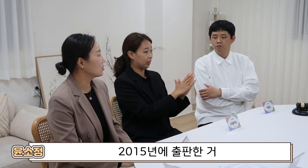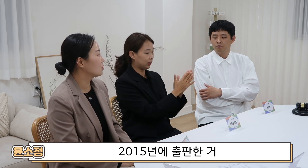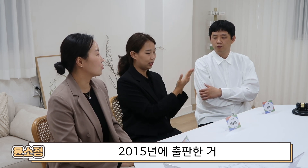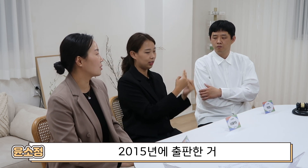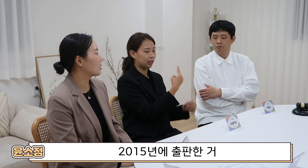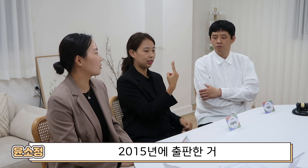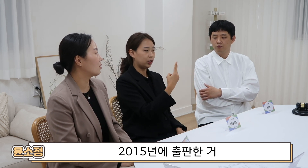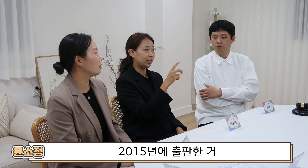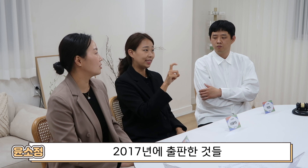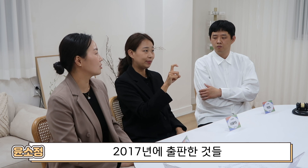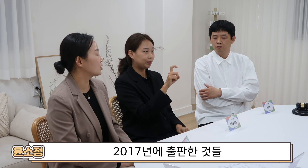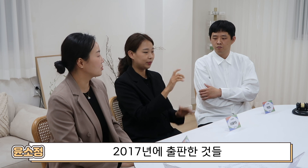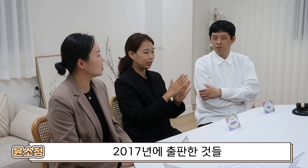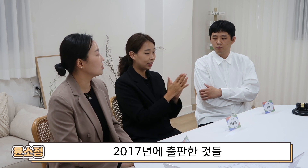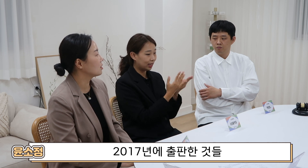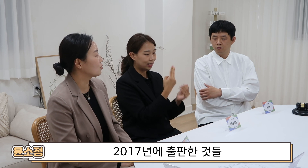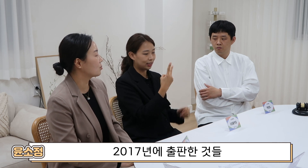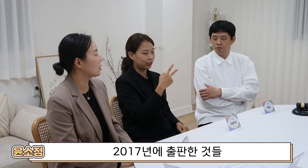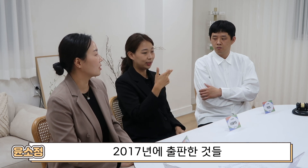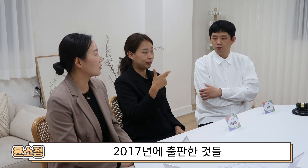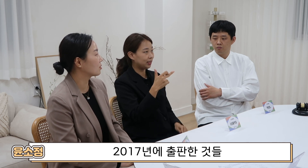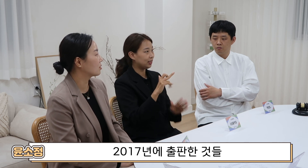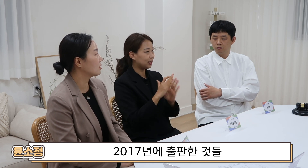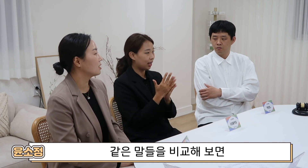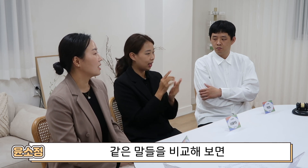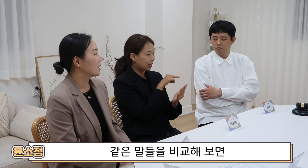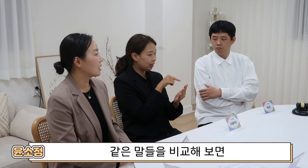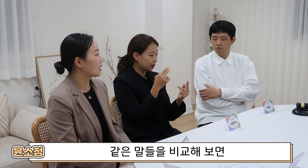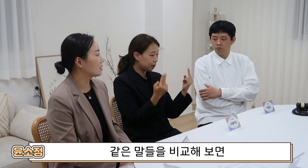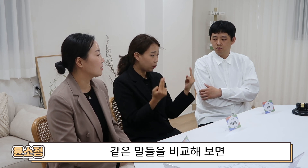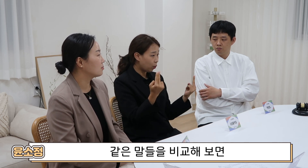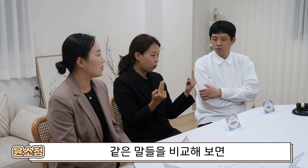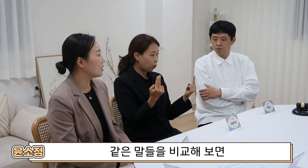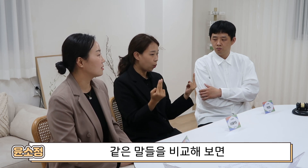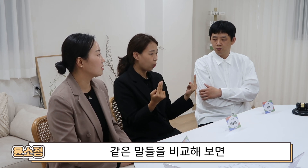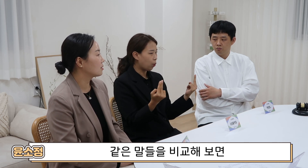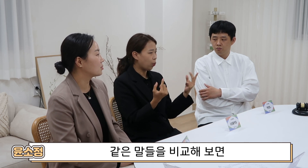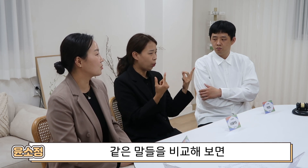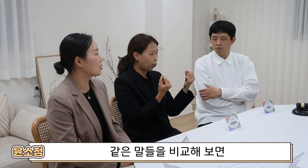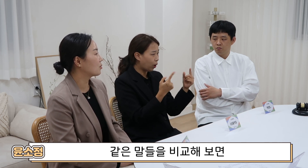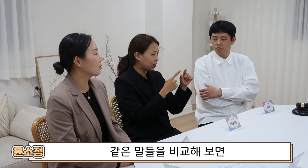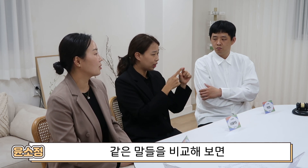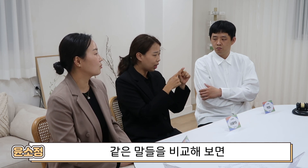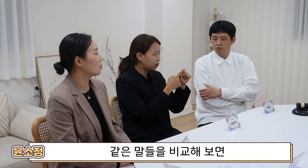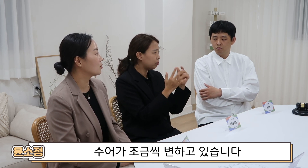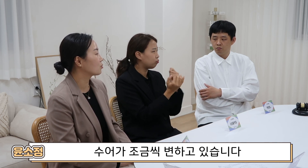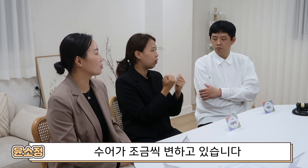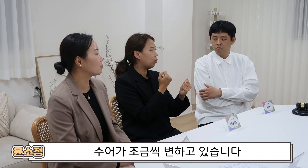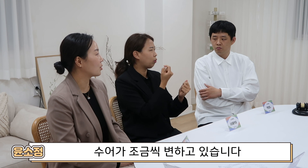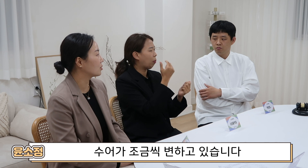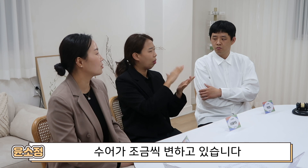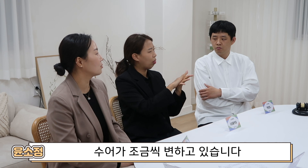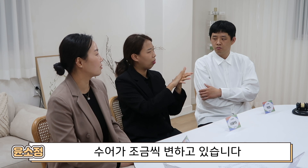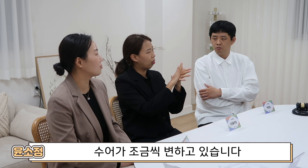2015년에 출판한 거, 2017년에 출판한 것들 같은 말들을 비교해보면 수어가 조금씩 변하고 있습니다.